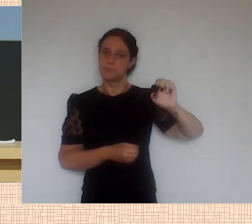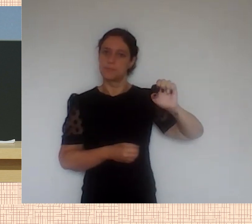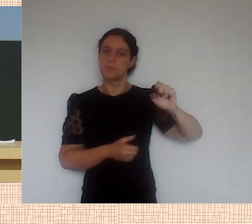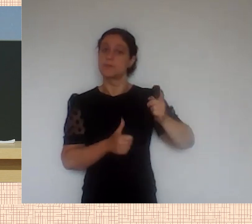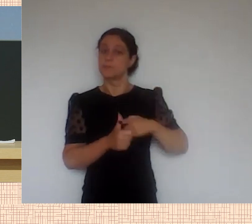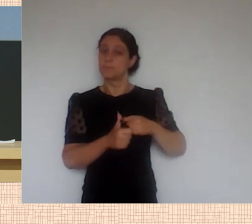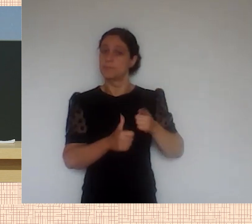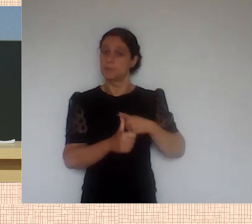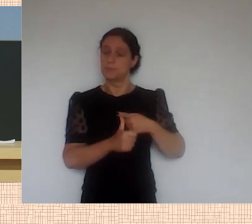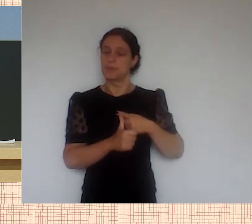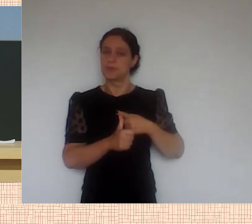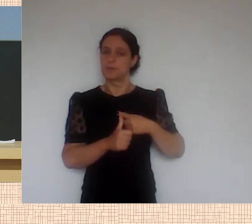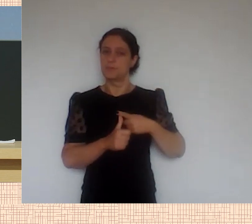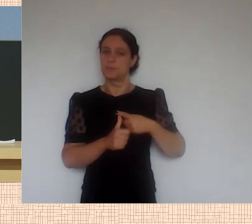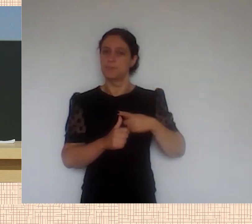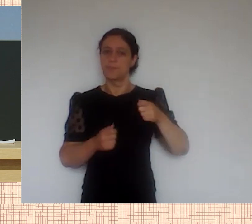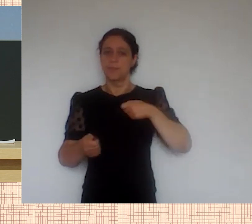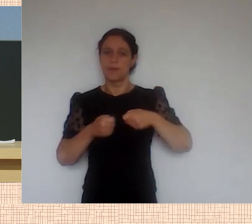e 7.